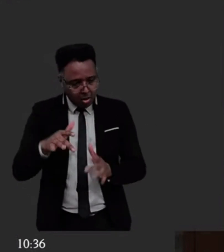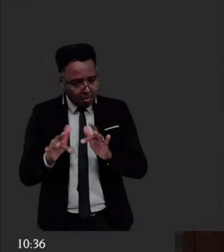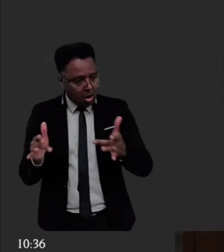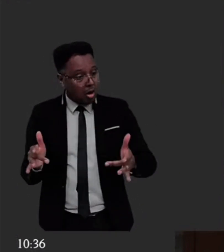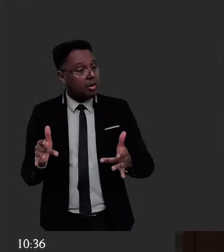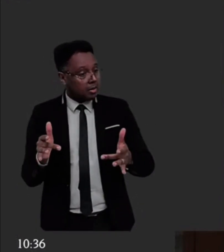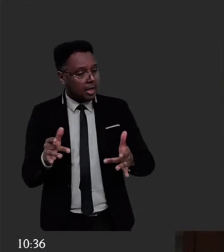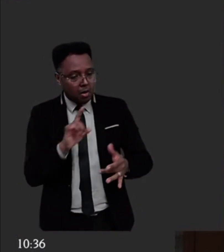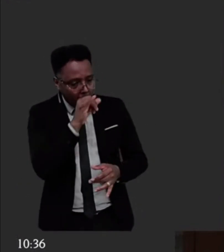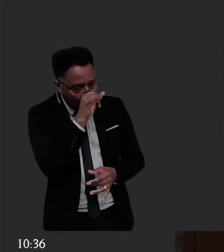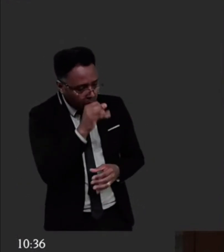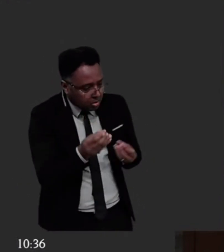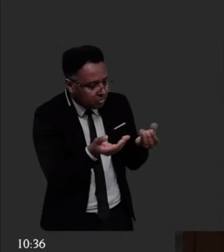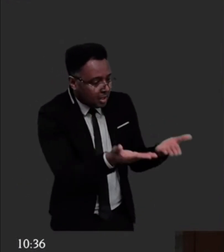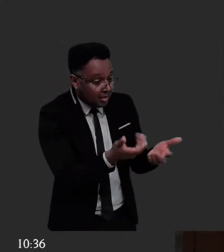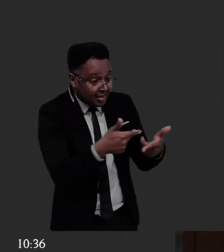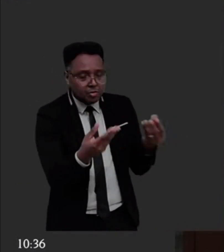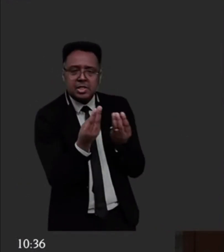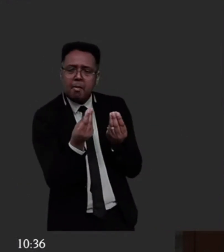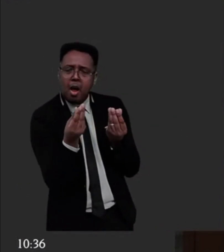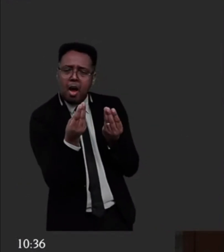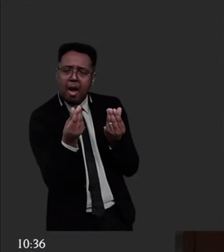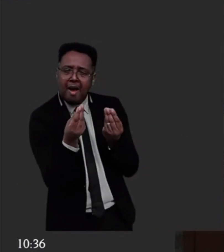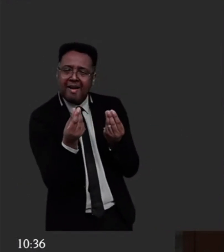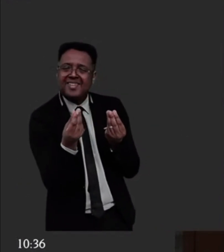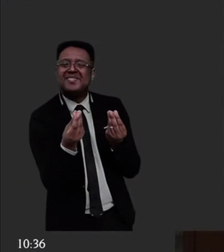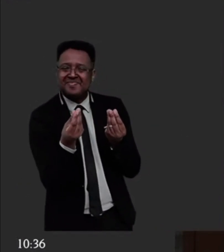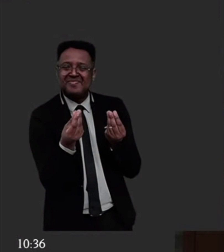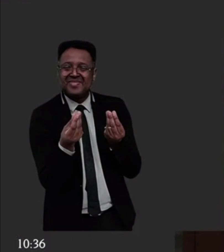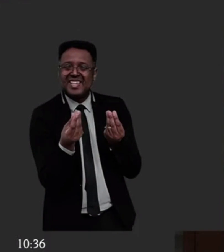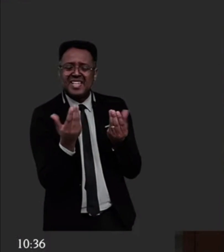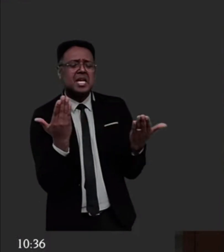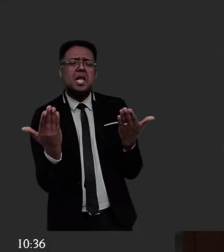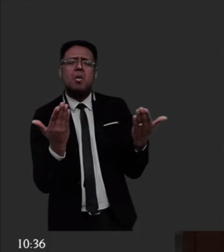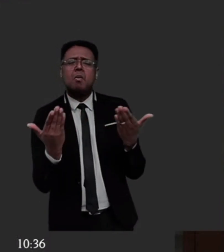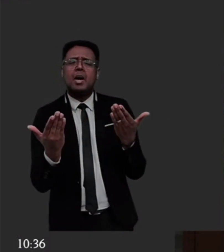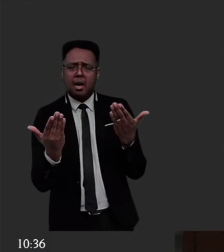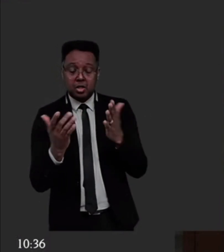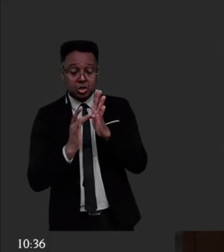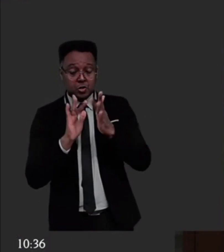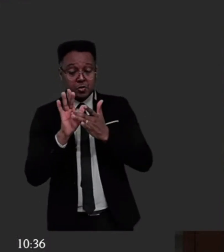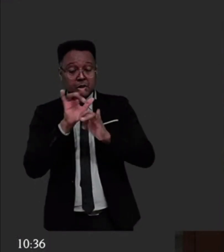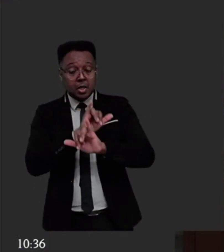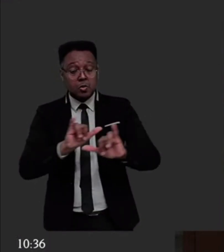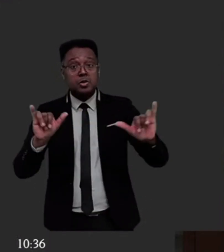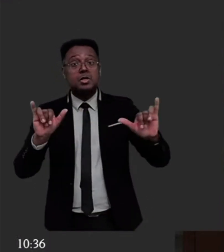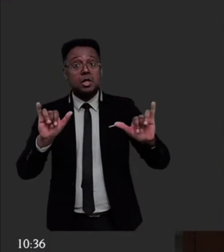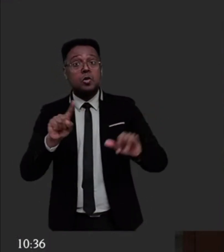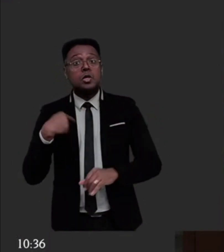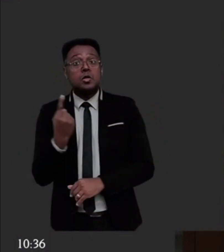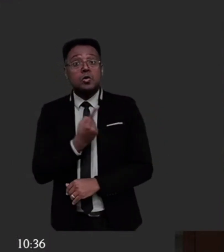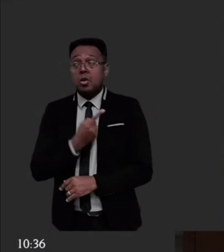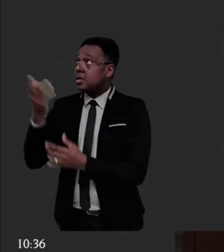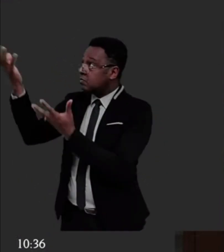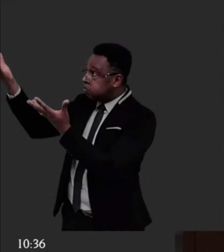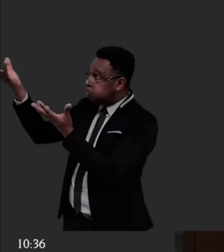que vem pela graça que ele deixava, irmãos, isso não devíamos de abrir mão, porque quem abre mão do